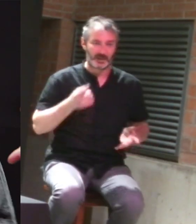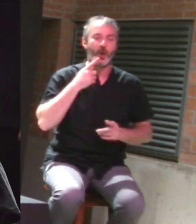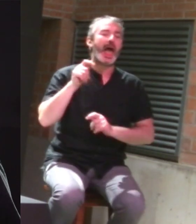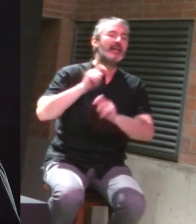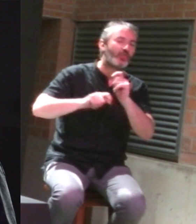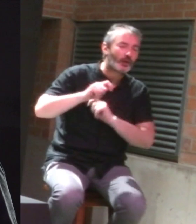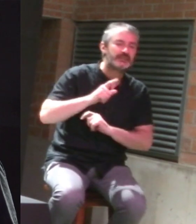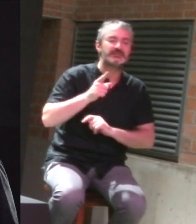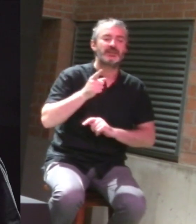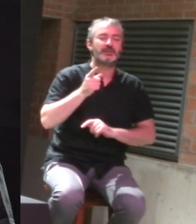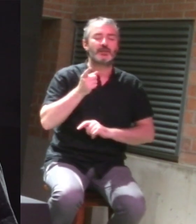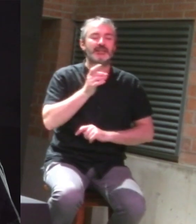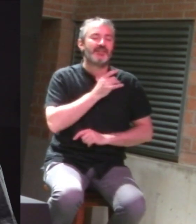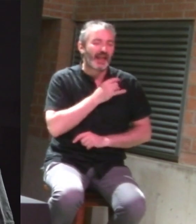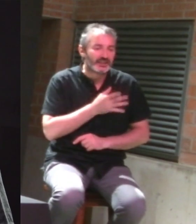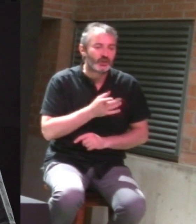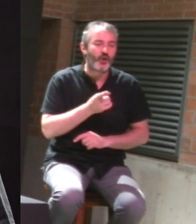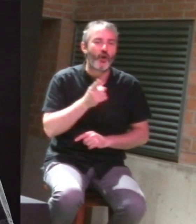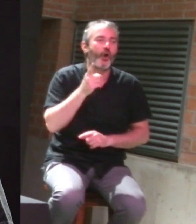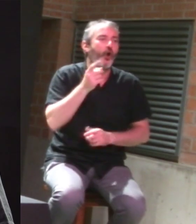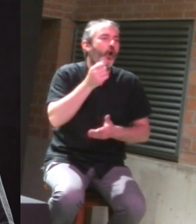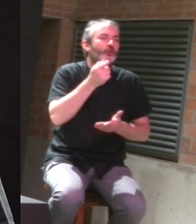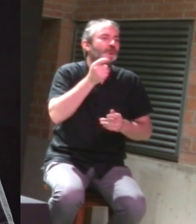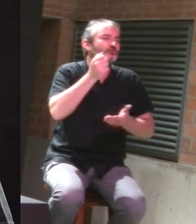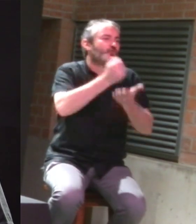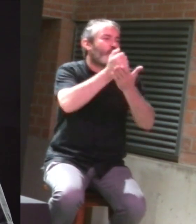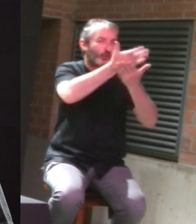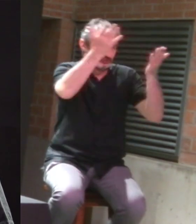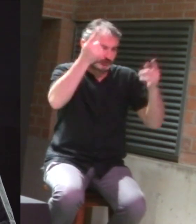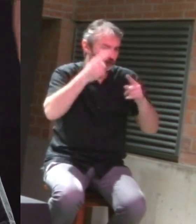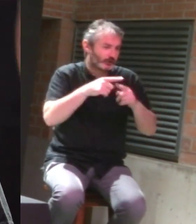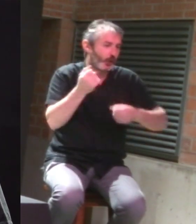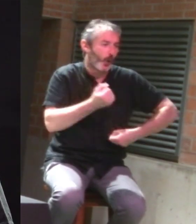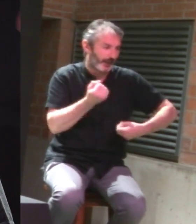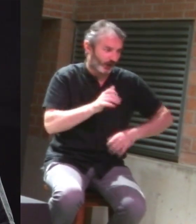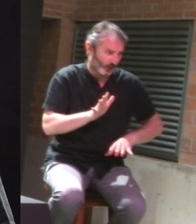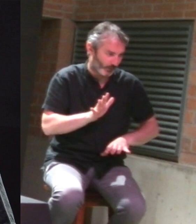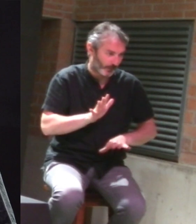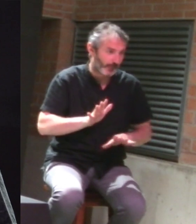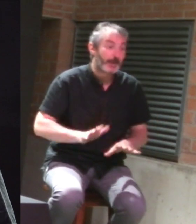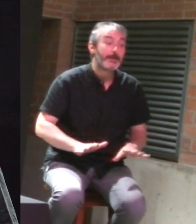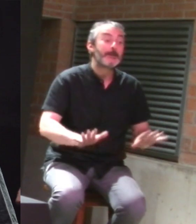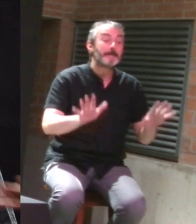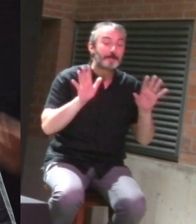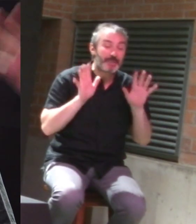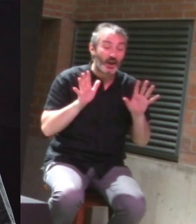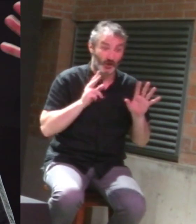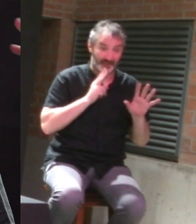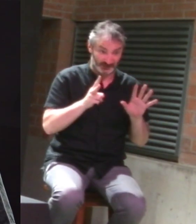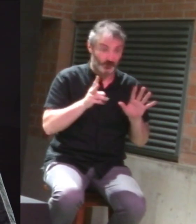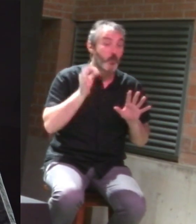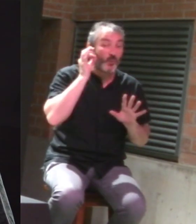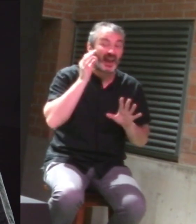tanto sindicales como societarias de sociedades obreras, ya que, como os he dicho, no acostumbraban a ser mano de